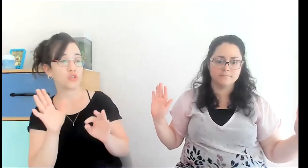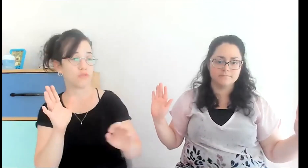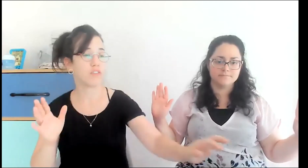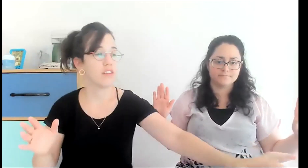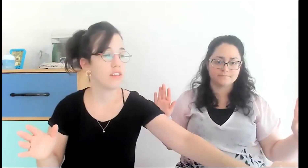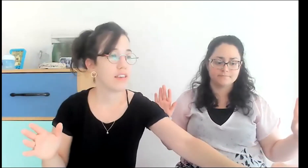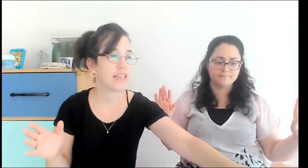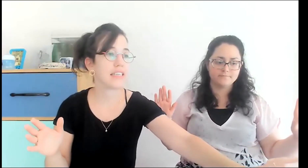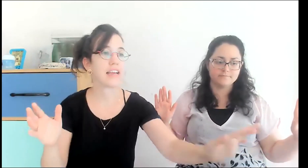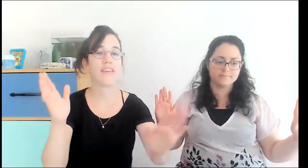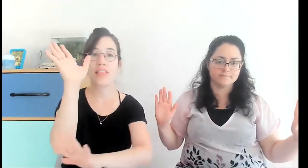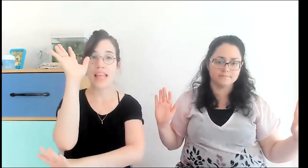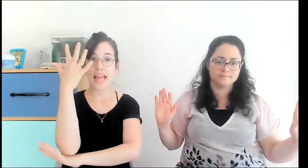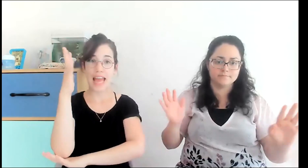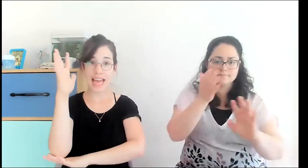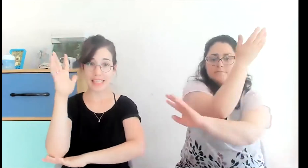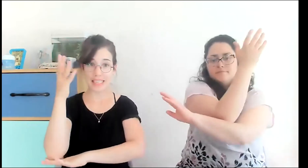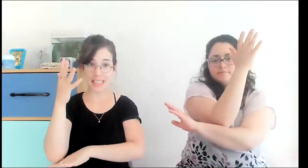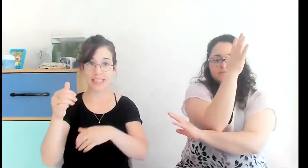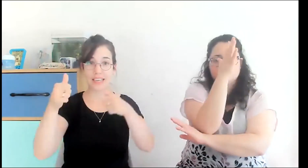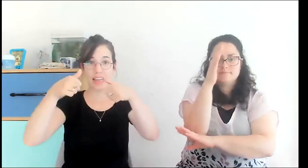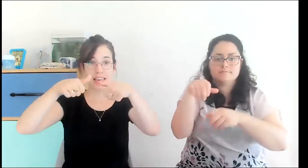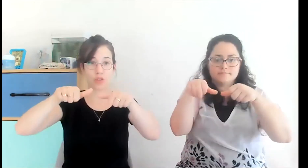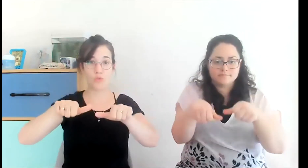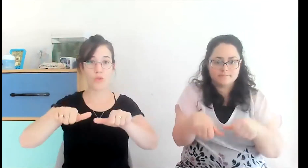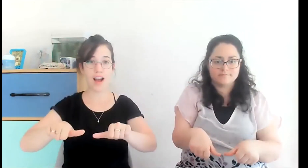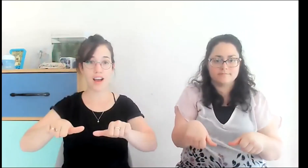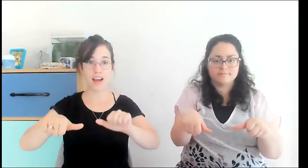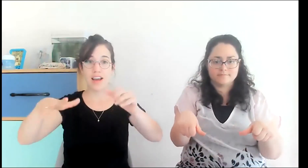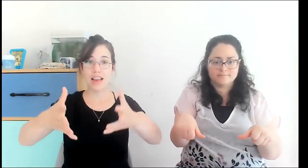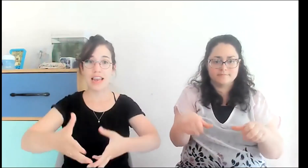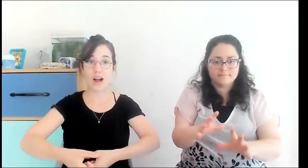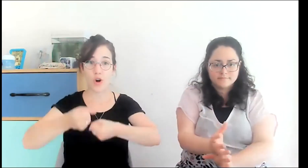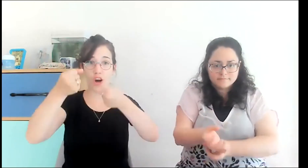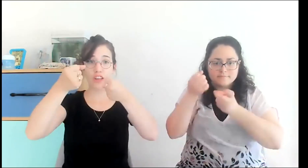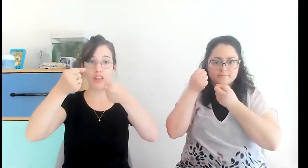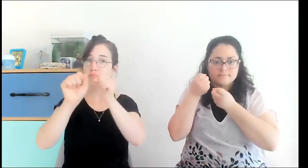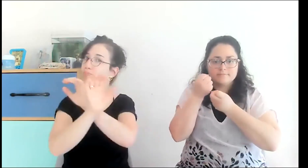שוב. נעשה. עץ. נטוע, לעקור,